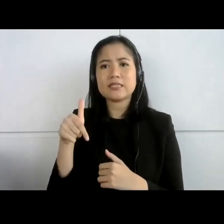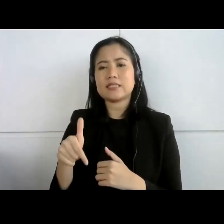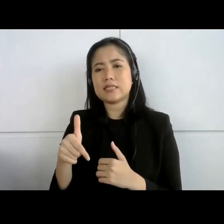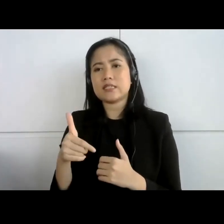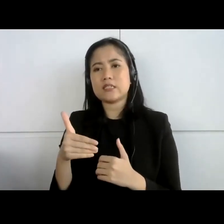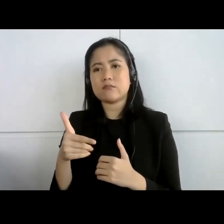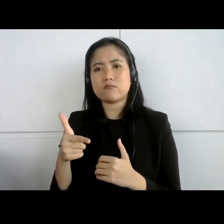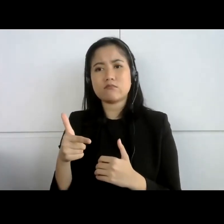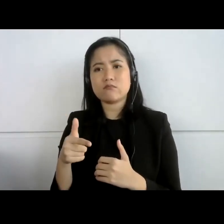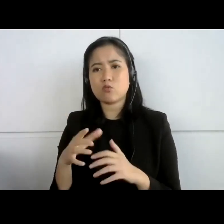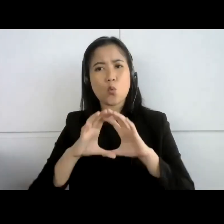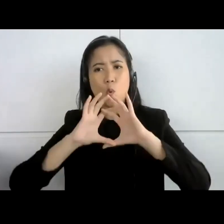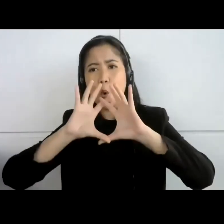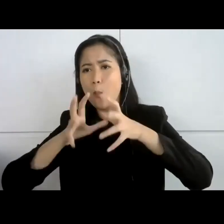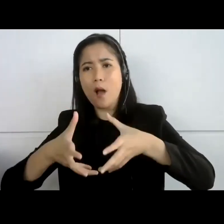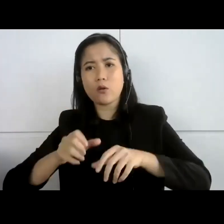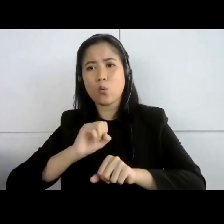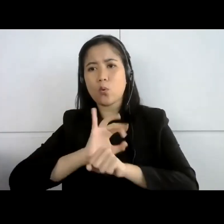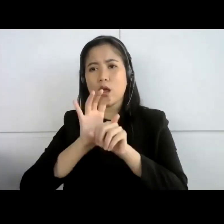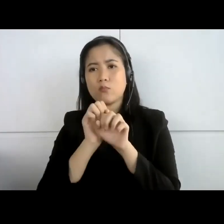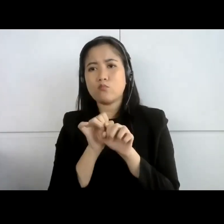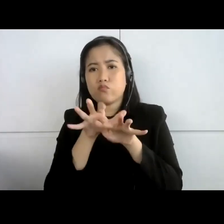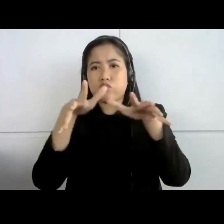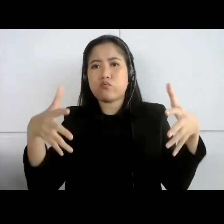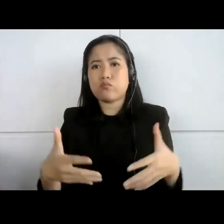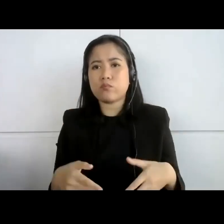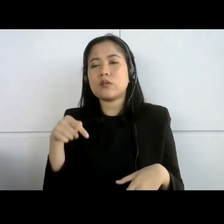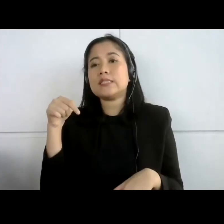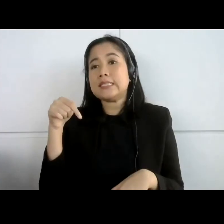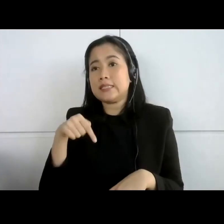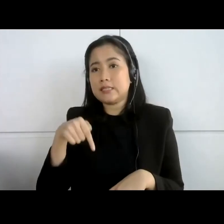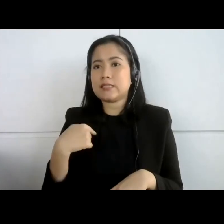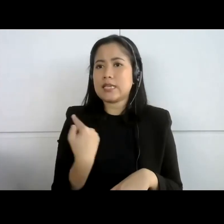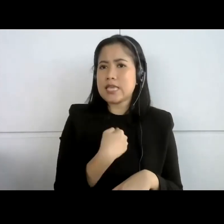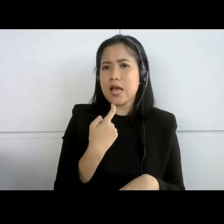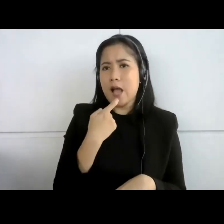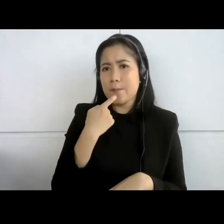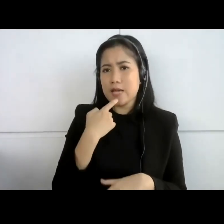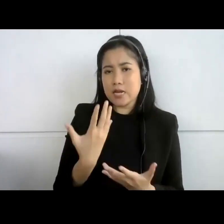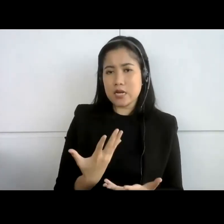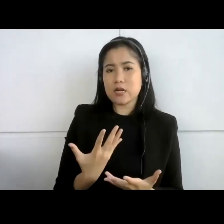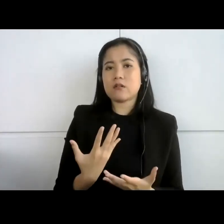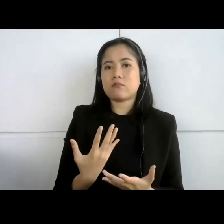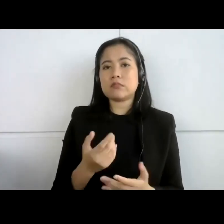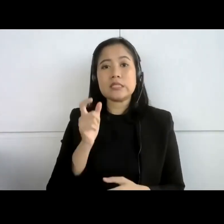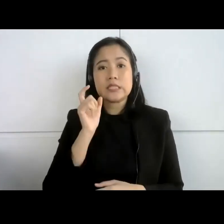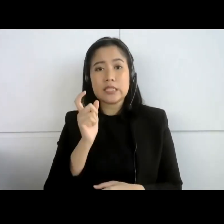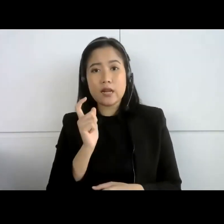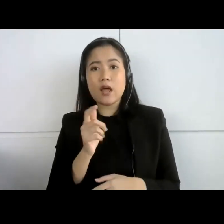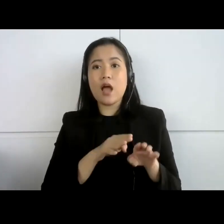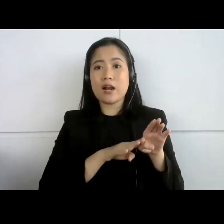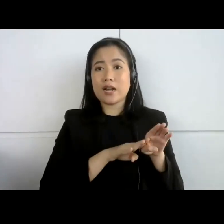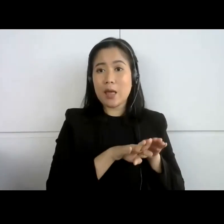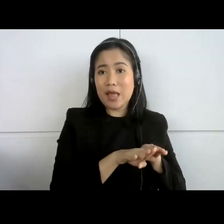terjadi musibah global. Yang perlu kita lakukan adalah bagaimana kita bisa beradaptasi